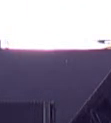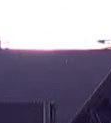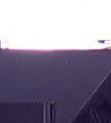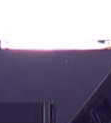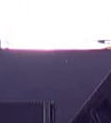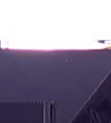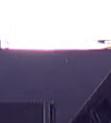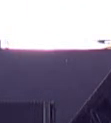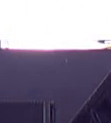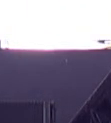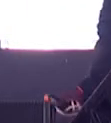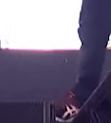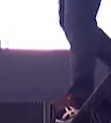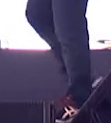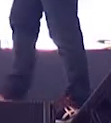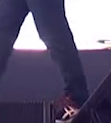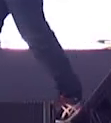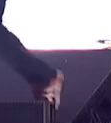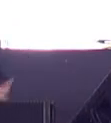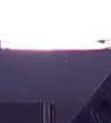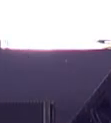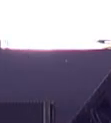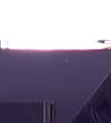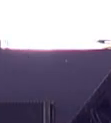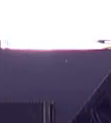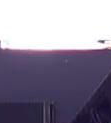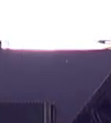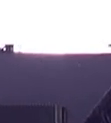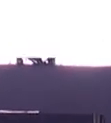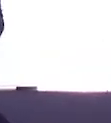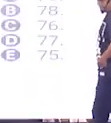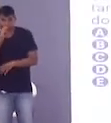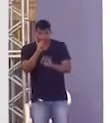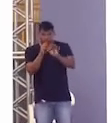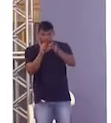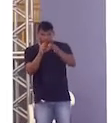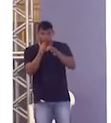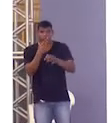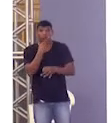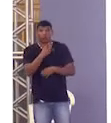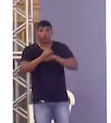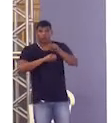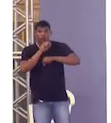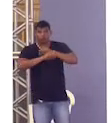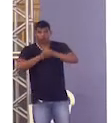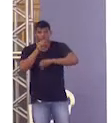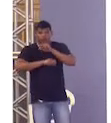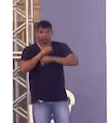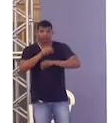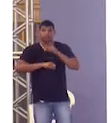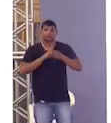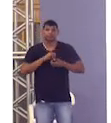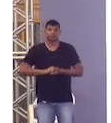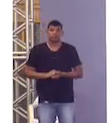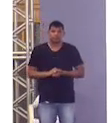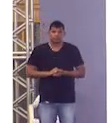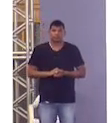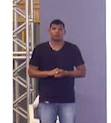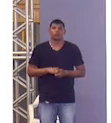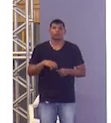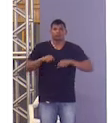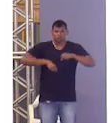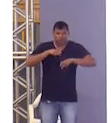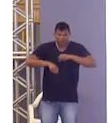Questão de número 8. Ela diz assim, pessoal, ó. Numa competição de